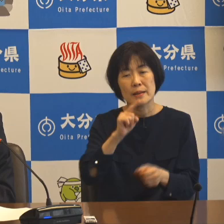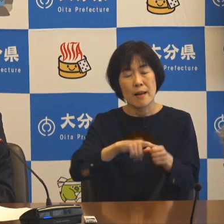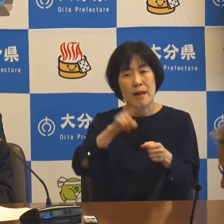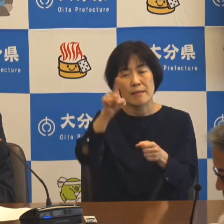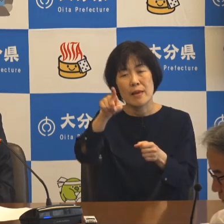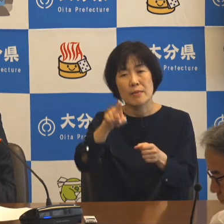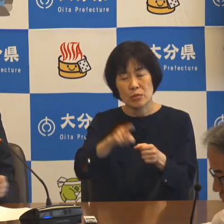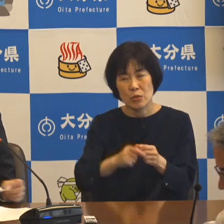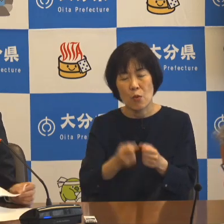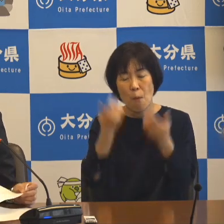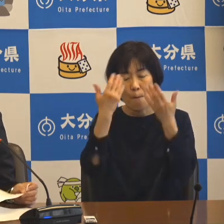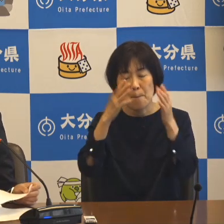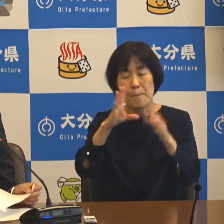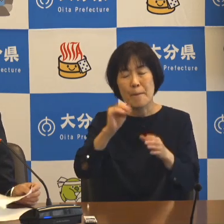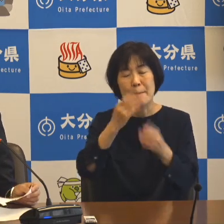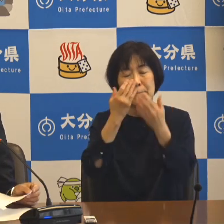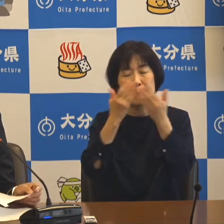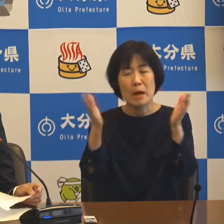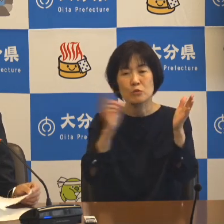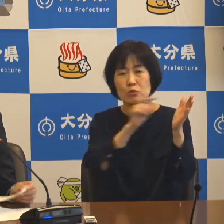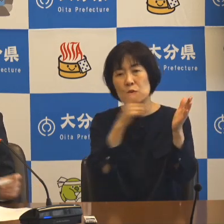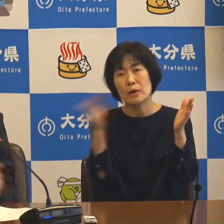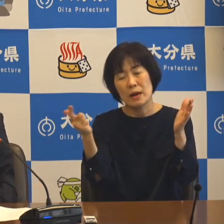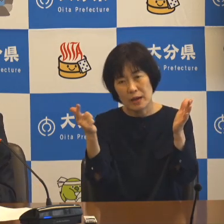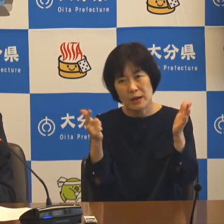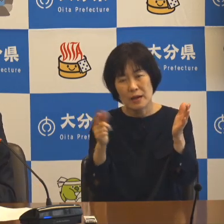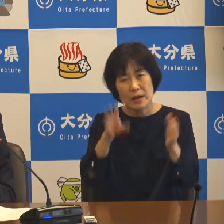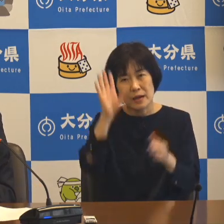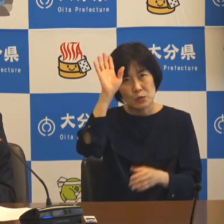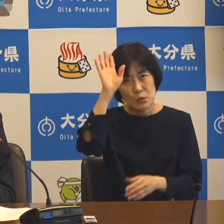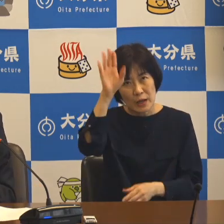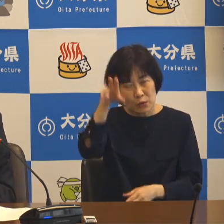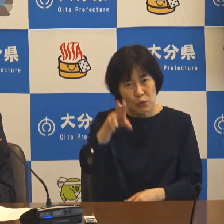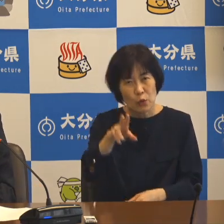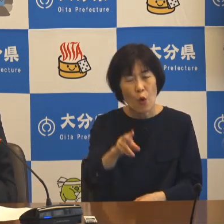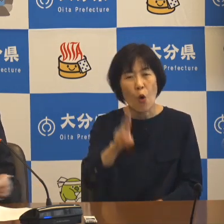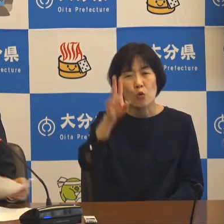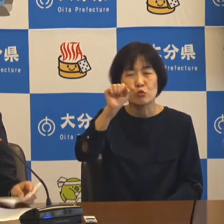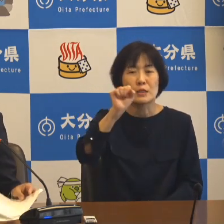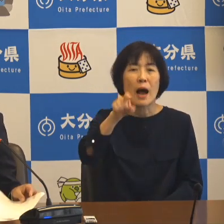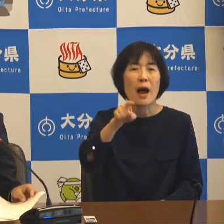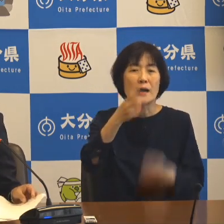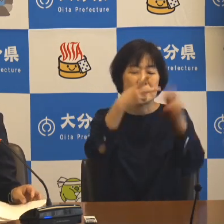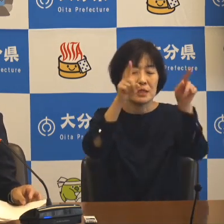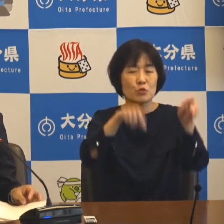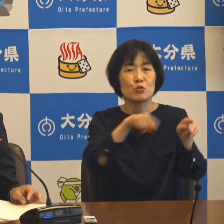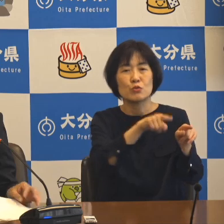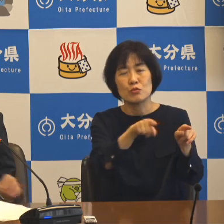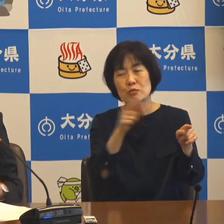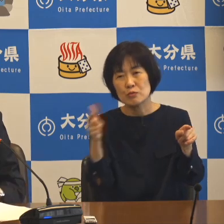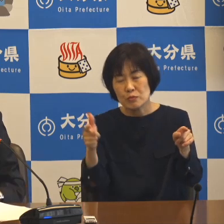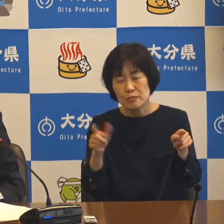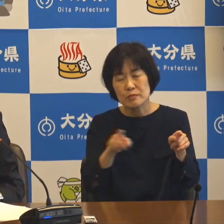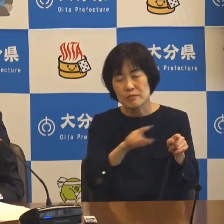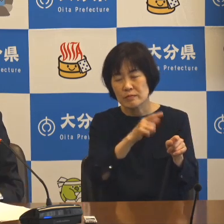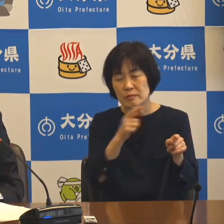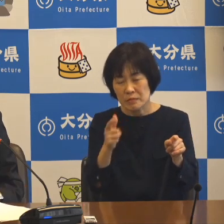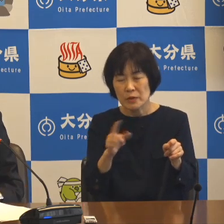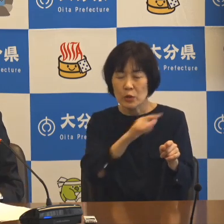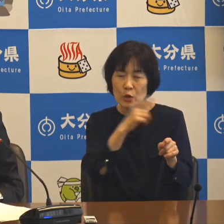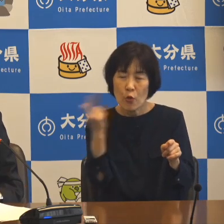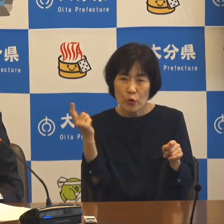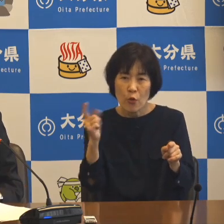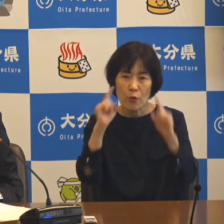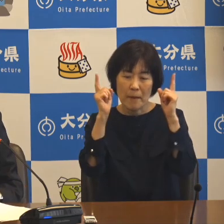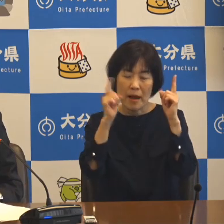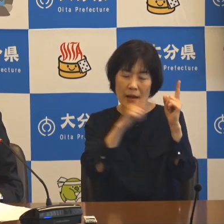宮の1300年祭にこうつなげていきながらですね、大分の観光の振興を進めていきたいと思います。このです